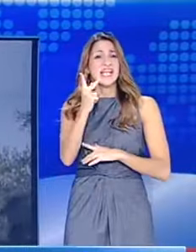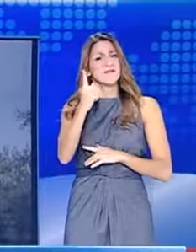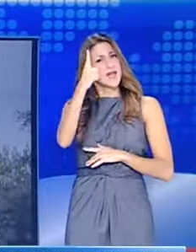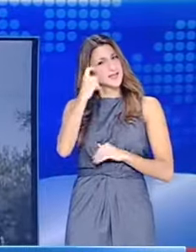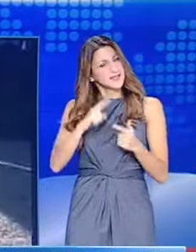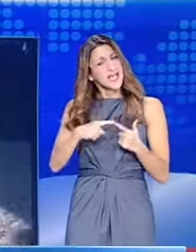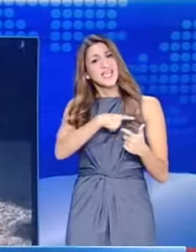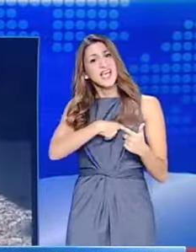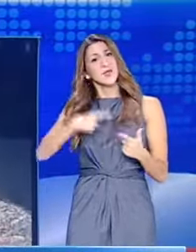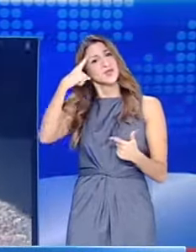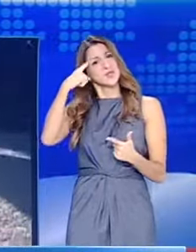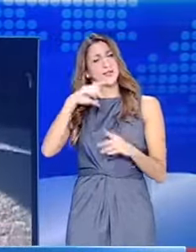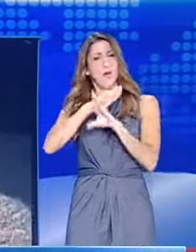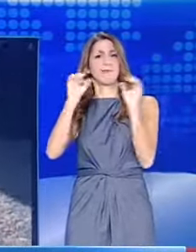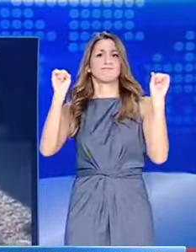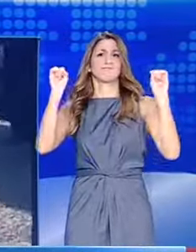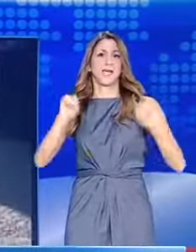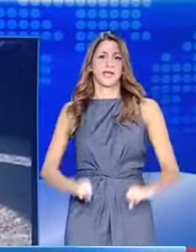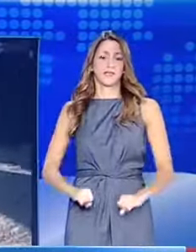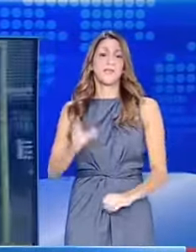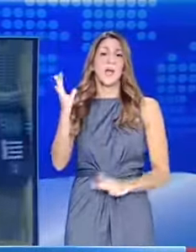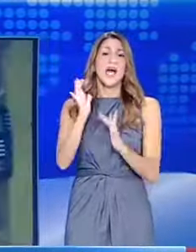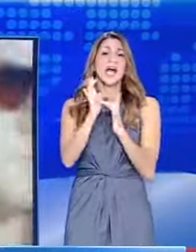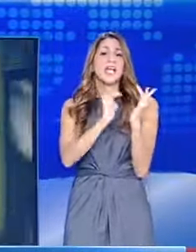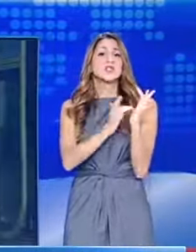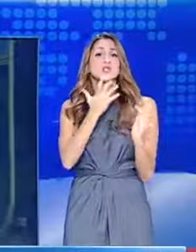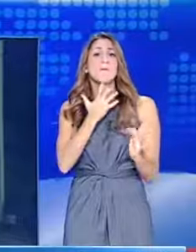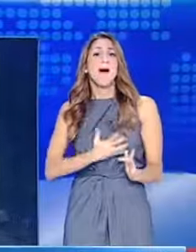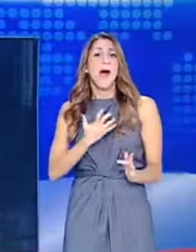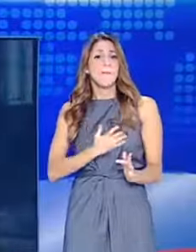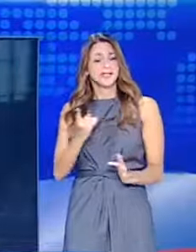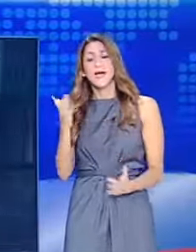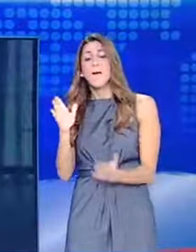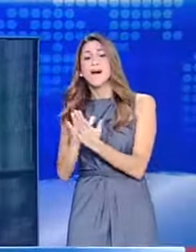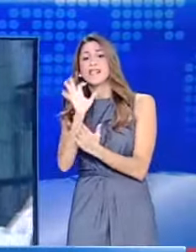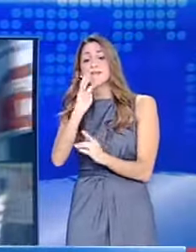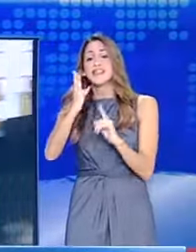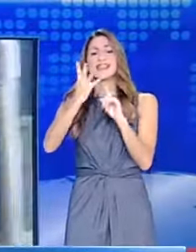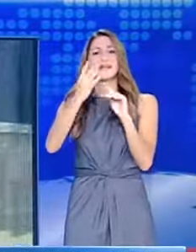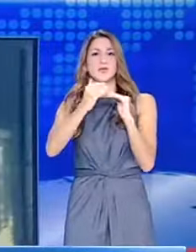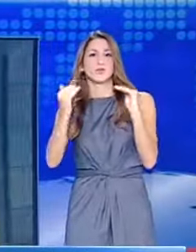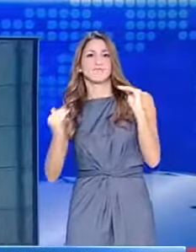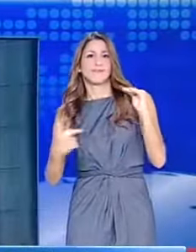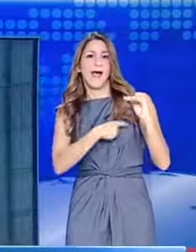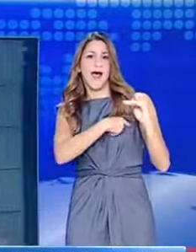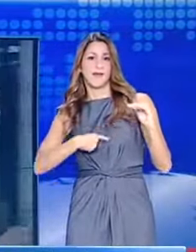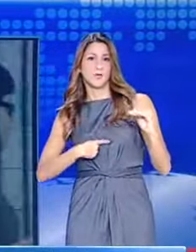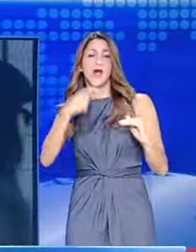μιχαλολιάκου για το χρήστο παππά ο μάρτυρας είπε ότι ήταν ο τέταρτος στην ιεραρχία τον αποκαλούσαν ταξίαρχο και προέτρεπε τους